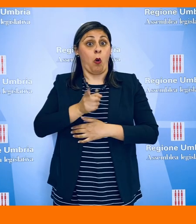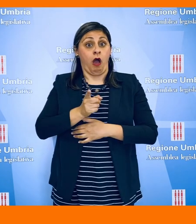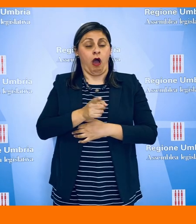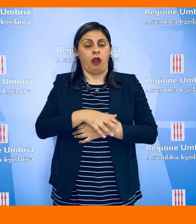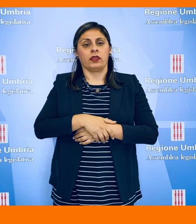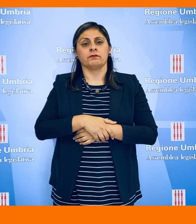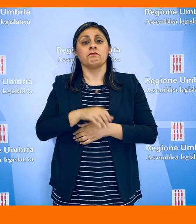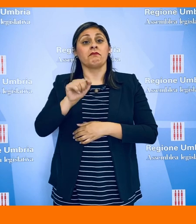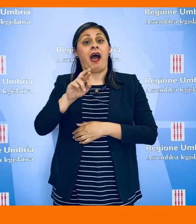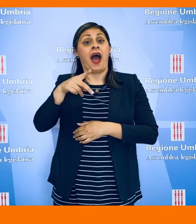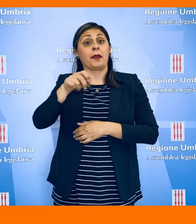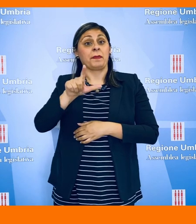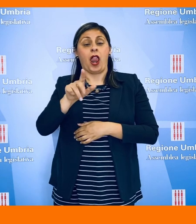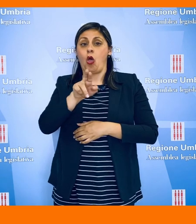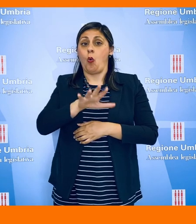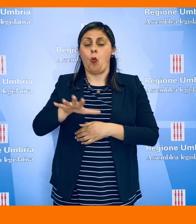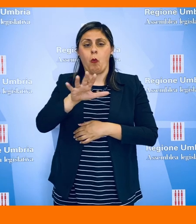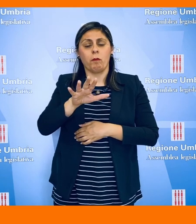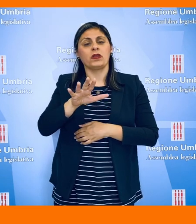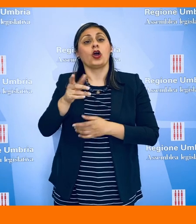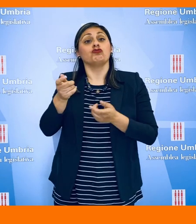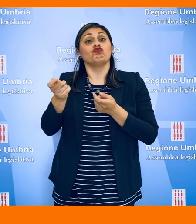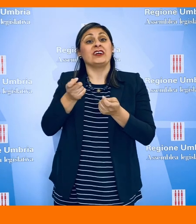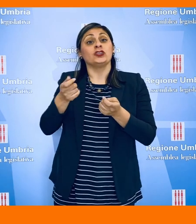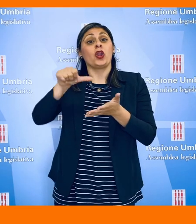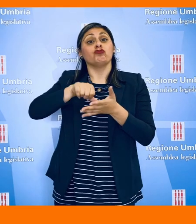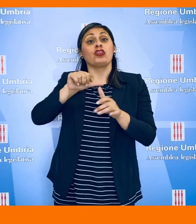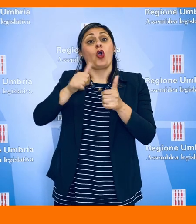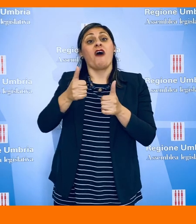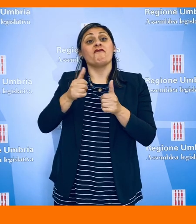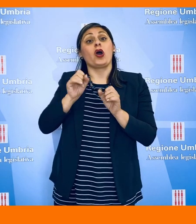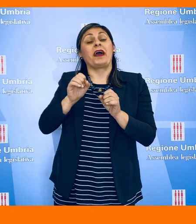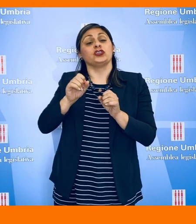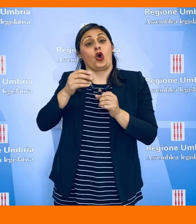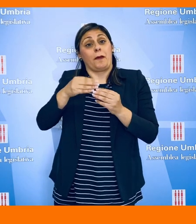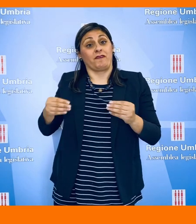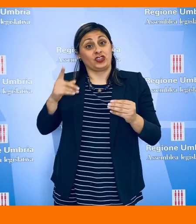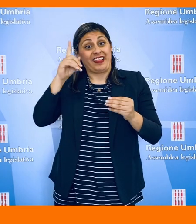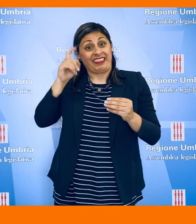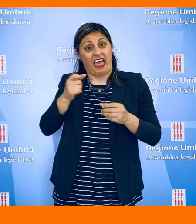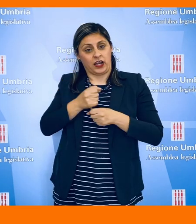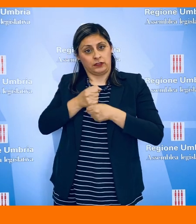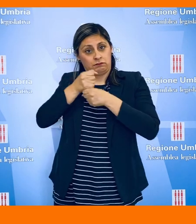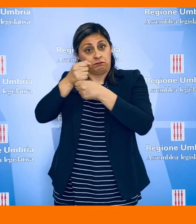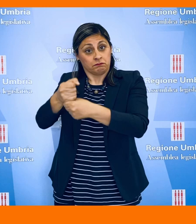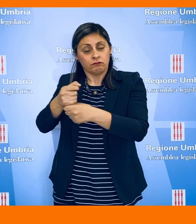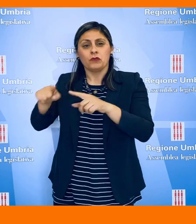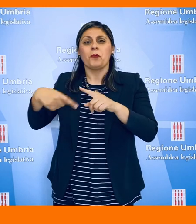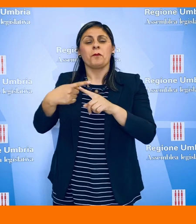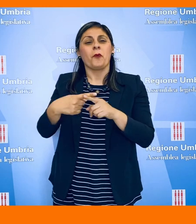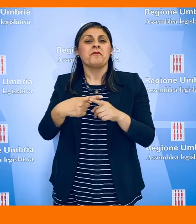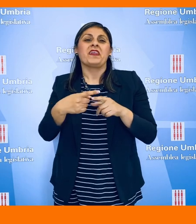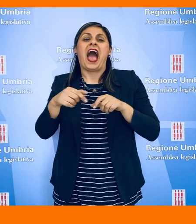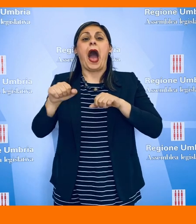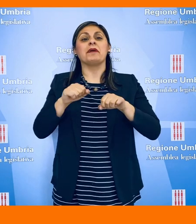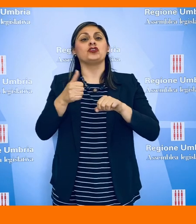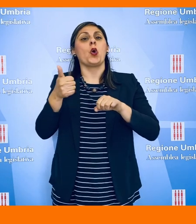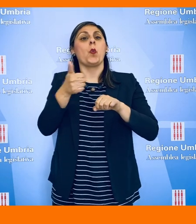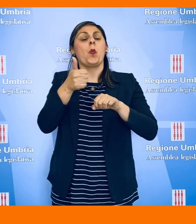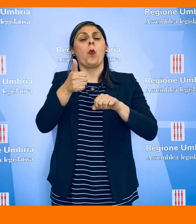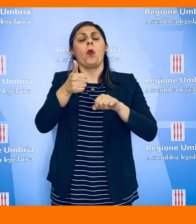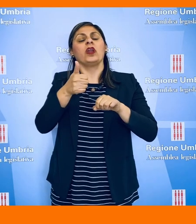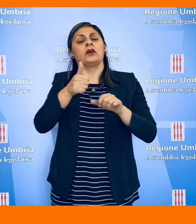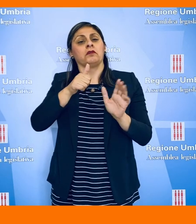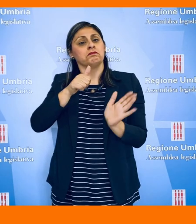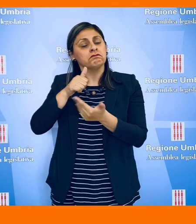sono l'attribuzione ad ARPAL Umbria della gestione del centro di formazione professionale di Terni e la sostituzione dell'amministratore